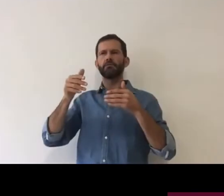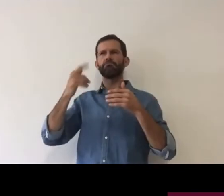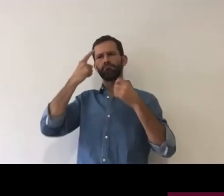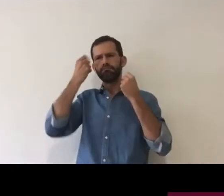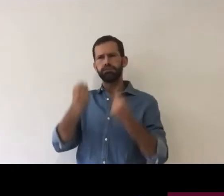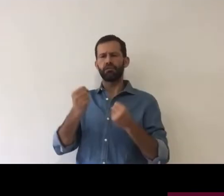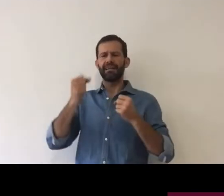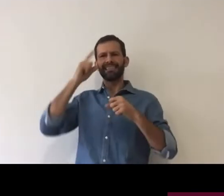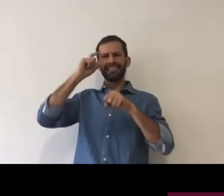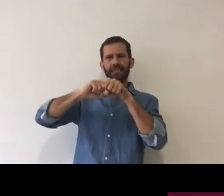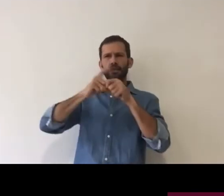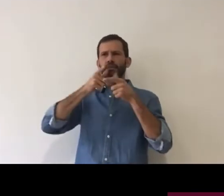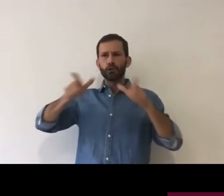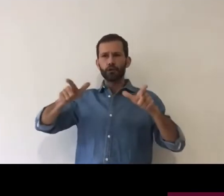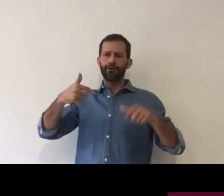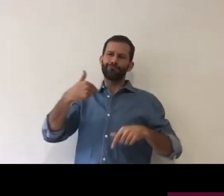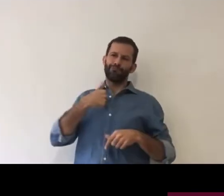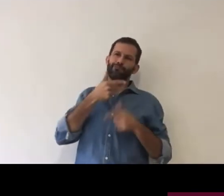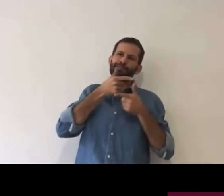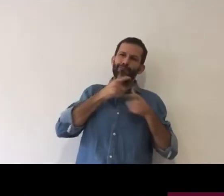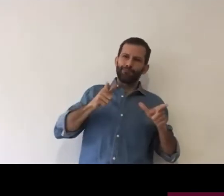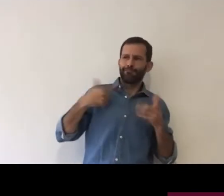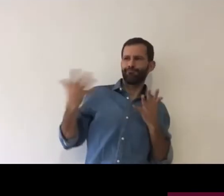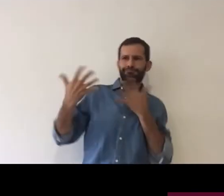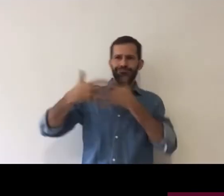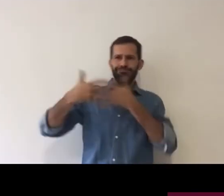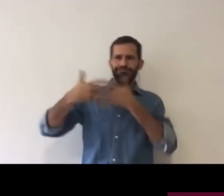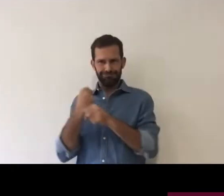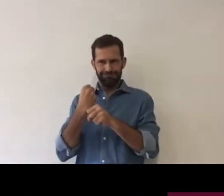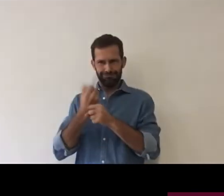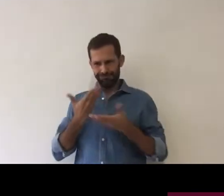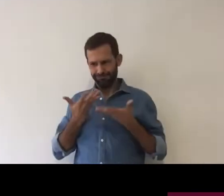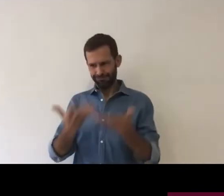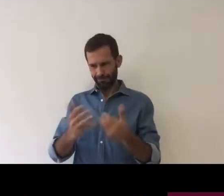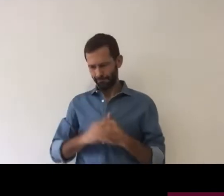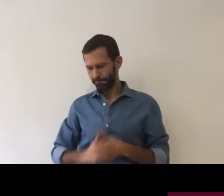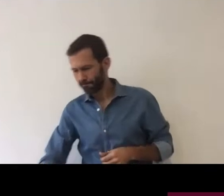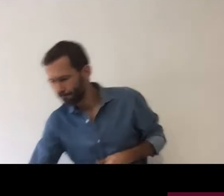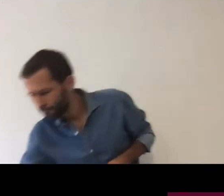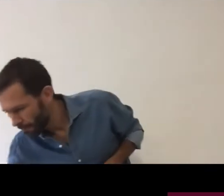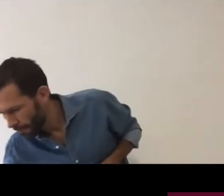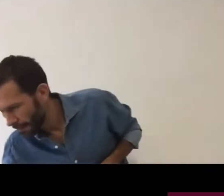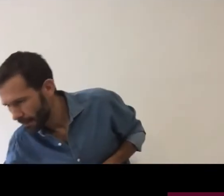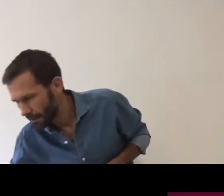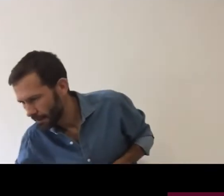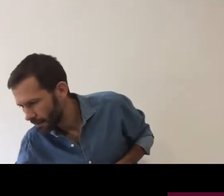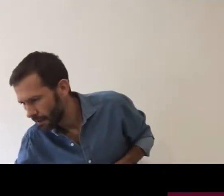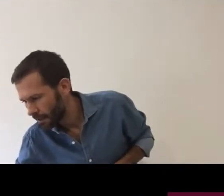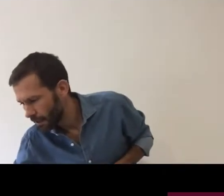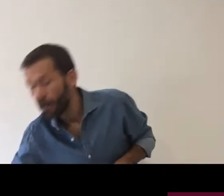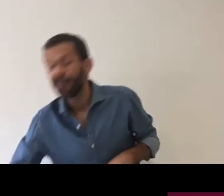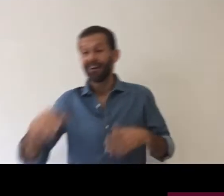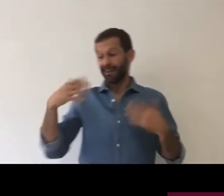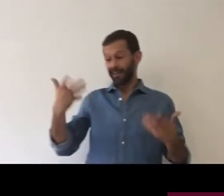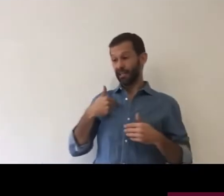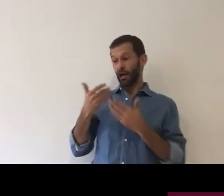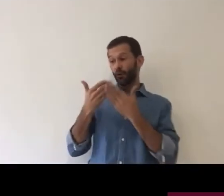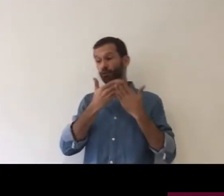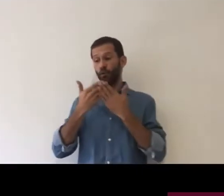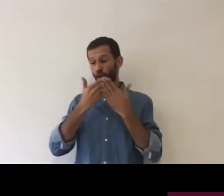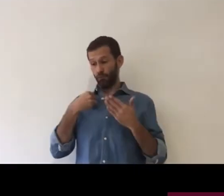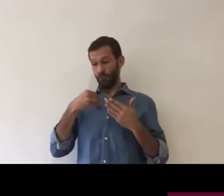Esta investigación está dirigida por una compañera que es, y otro director que